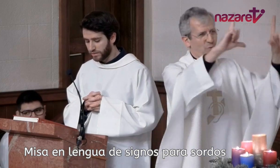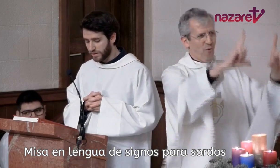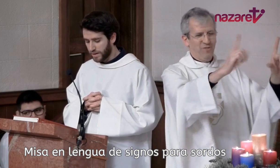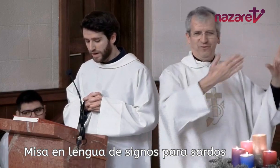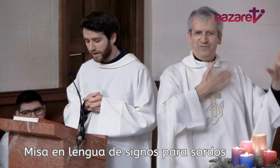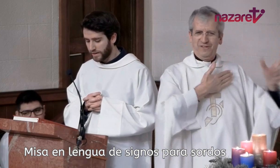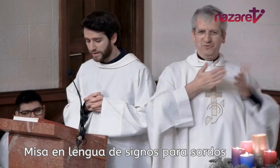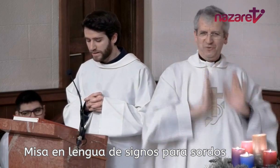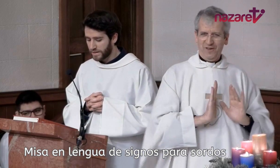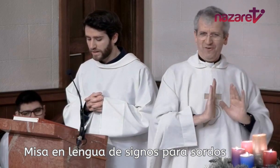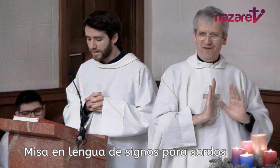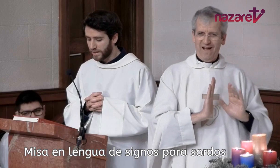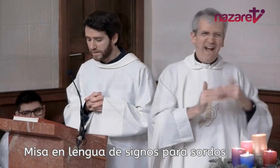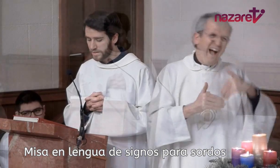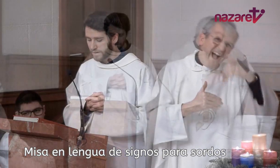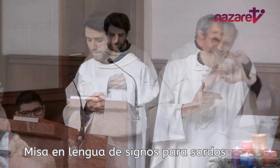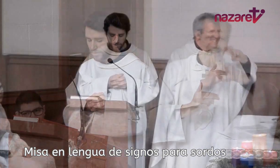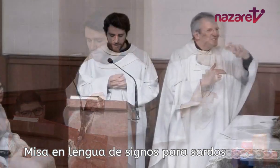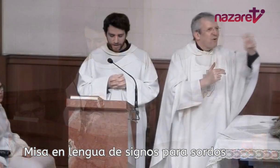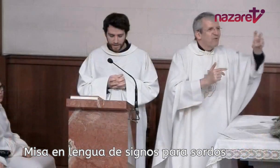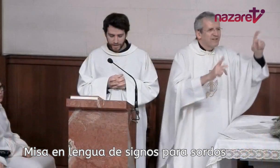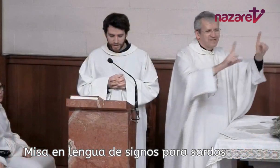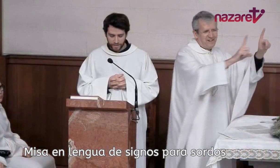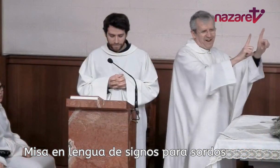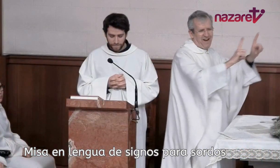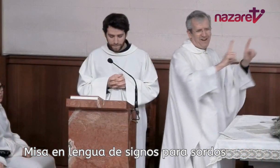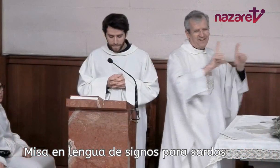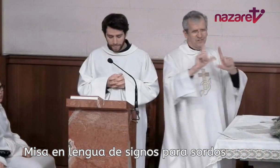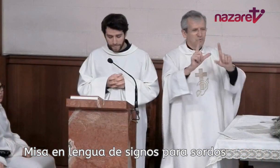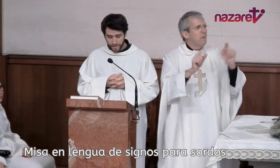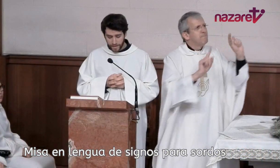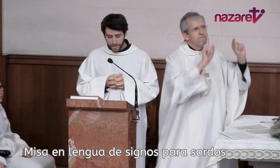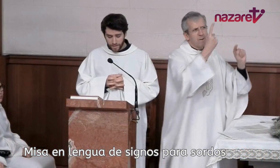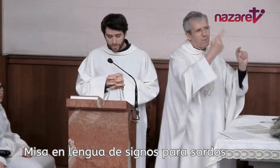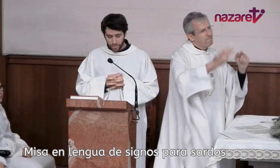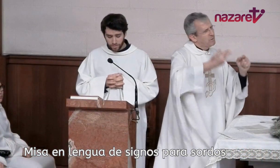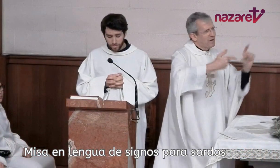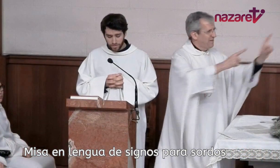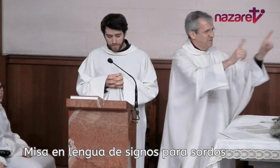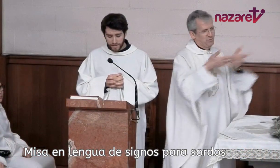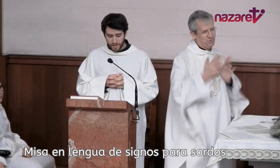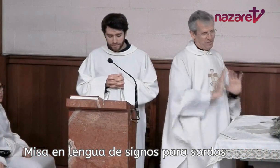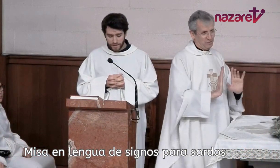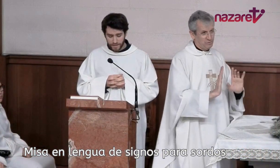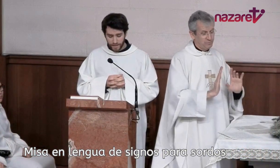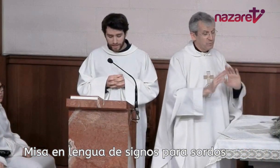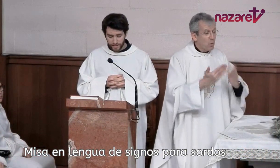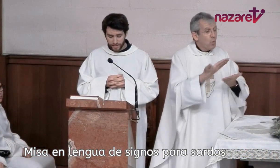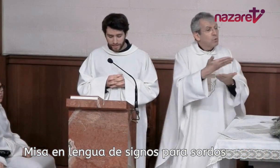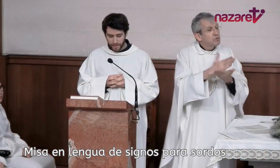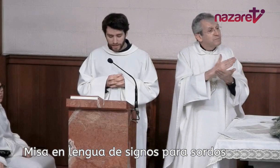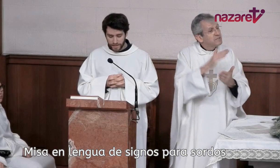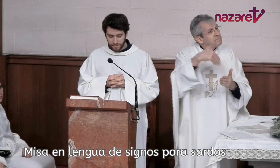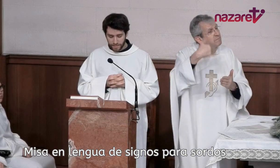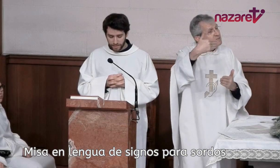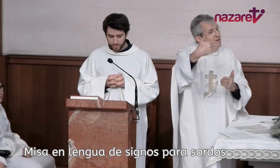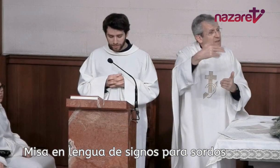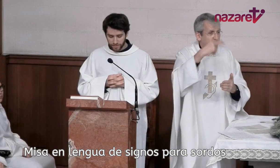antes de enseñarles la famosa galería. Unos meses más tarde, ese padre murió